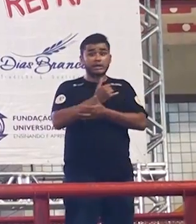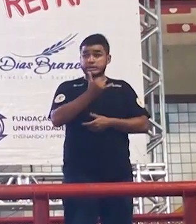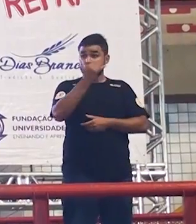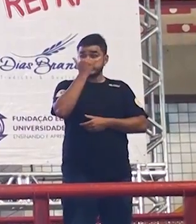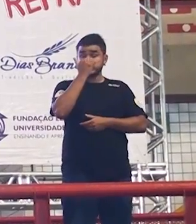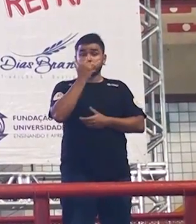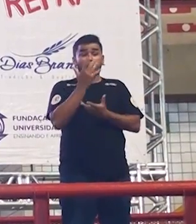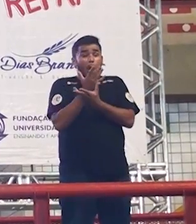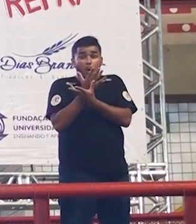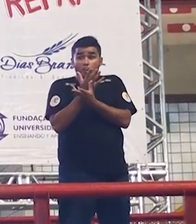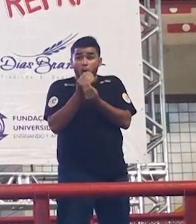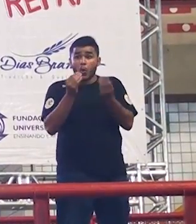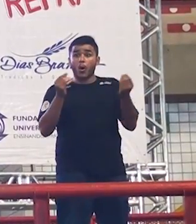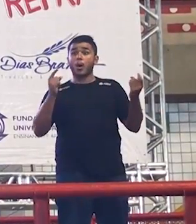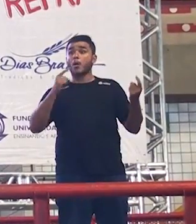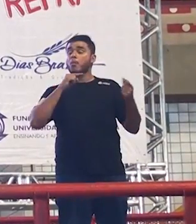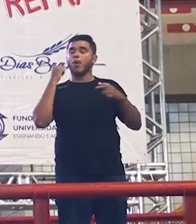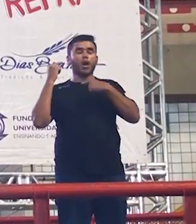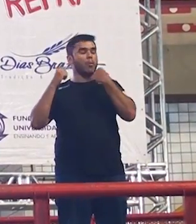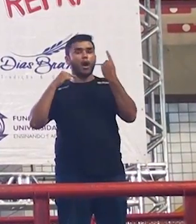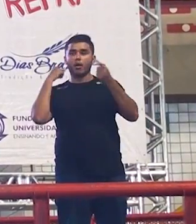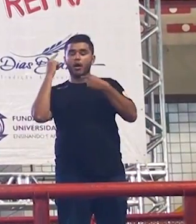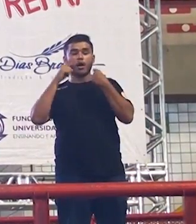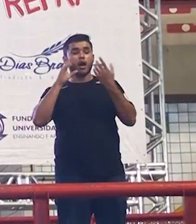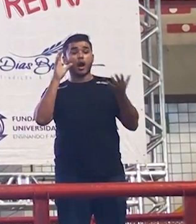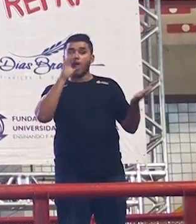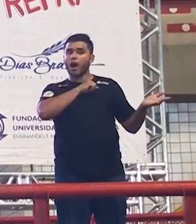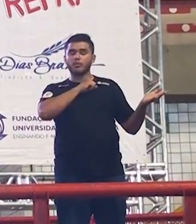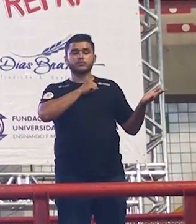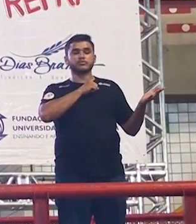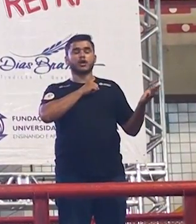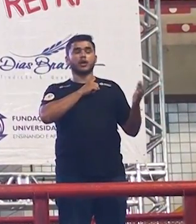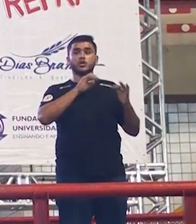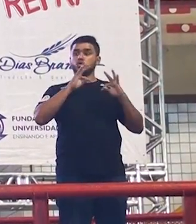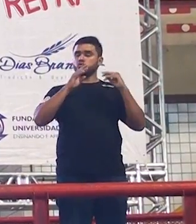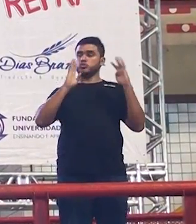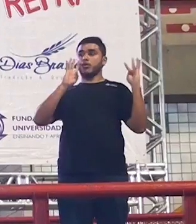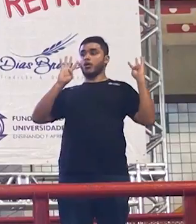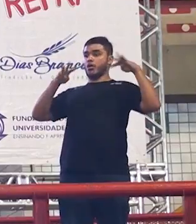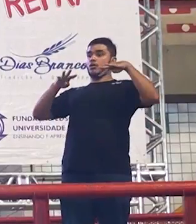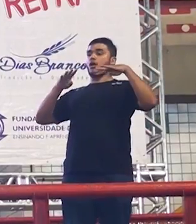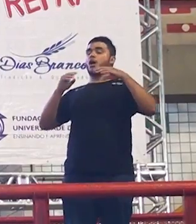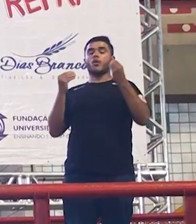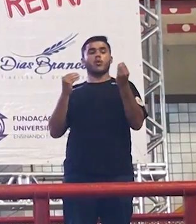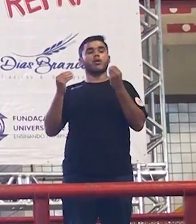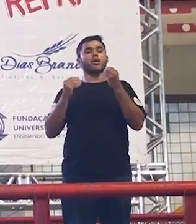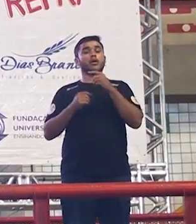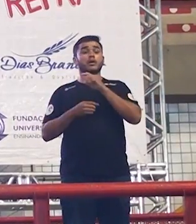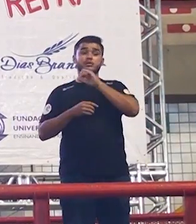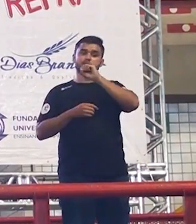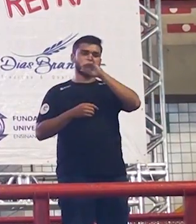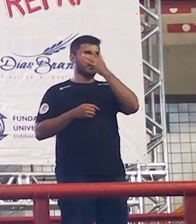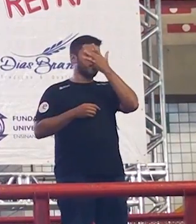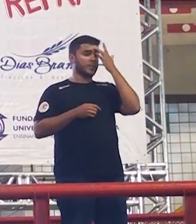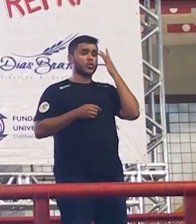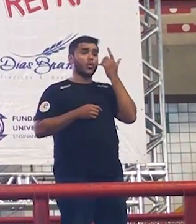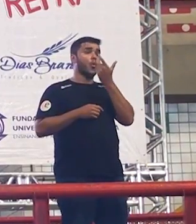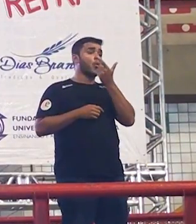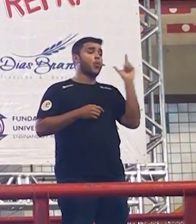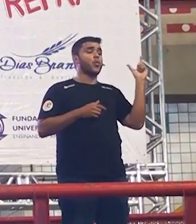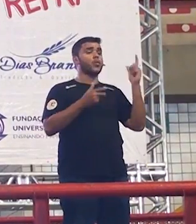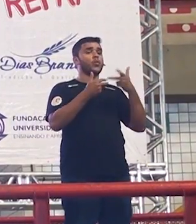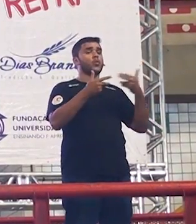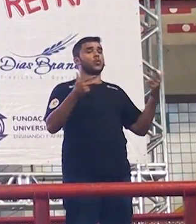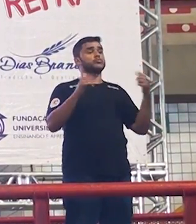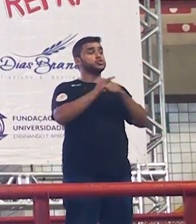acidente, morre muita gente de uma vez só, e aí causa impacto. Mas morre muito mais gente como consequência das